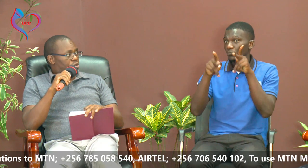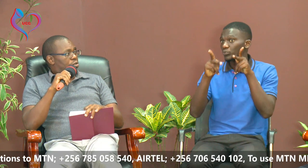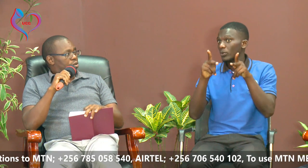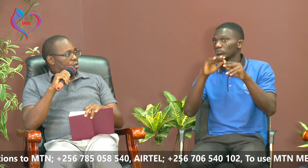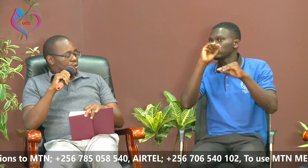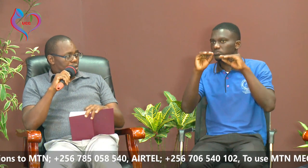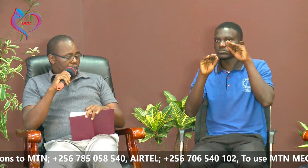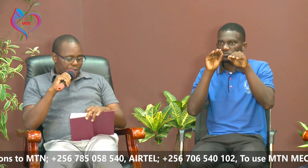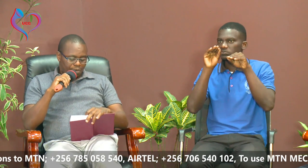ebibuuzo